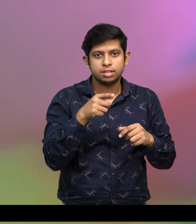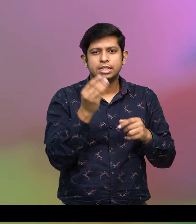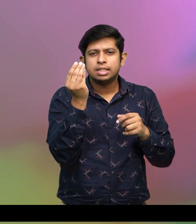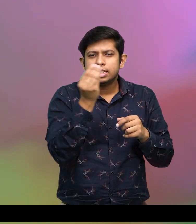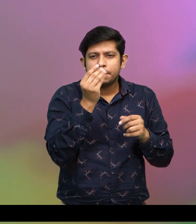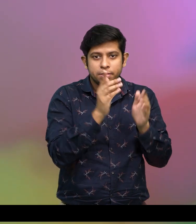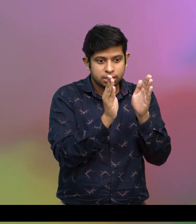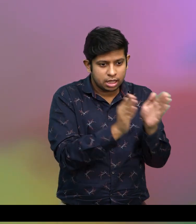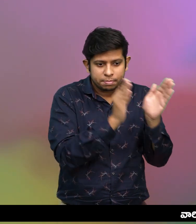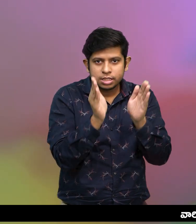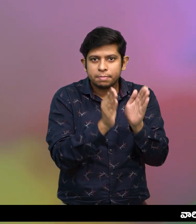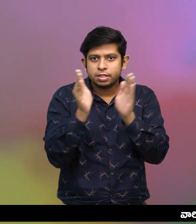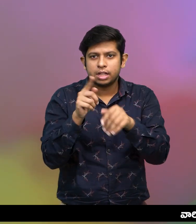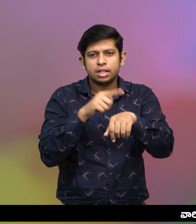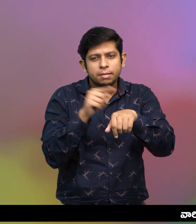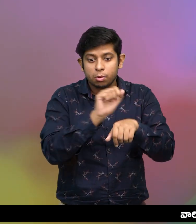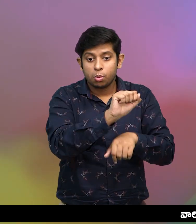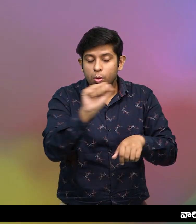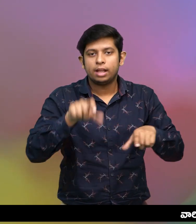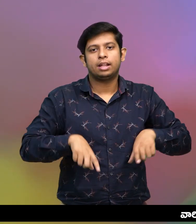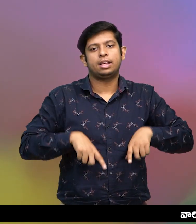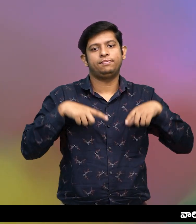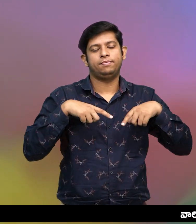కనీసం వారి జీవితంలో కొన్ని దశలలో.